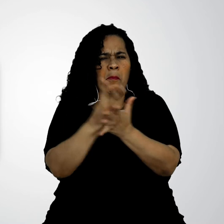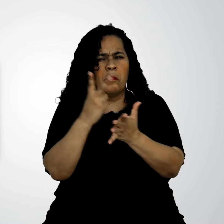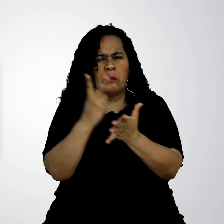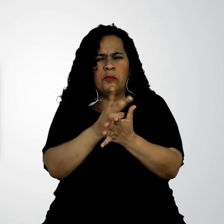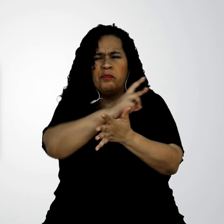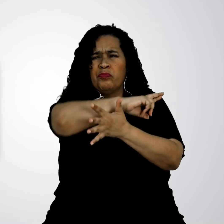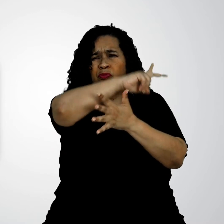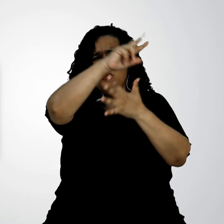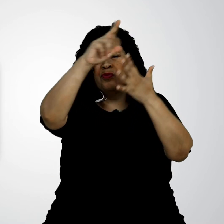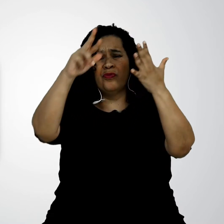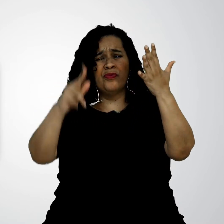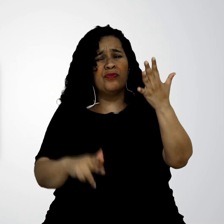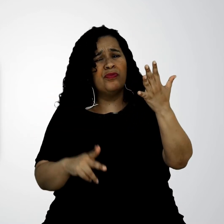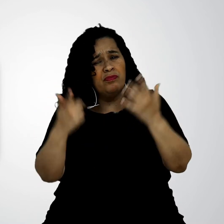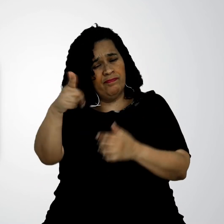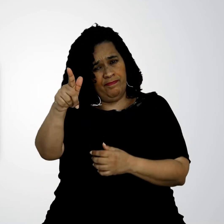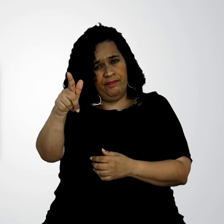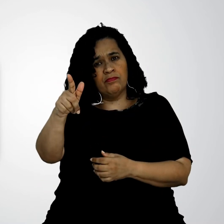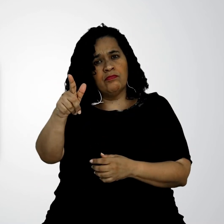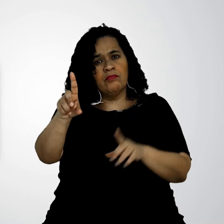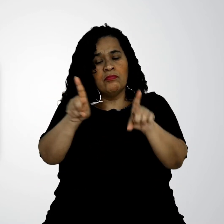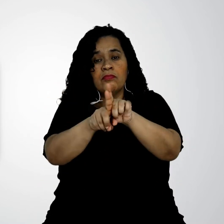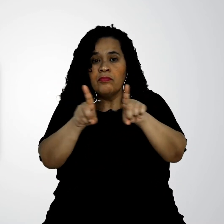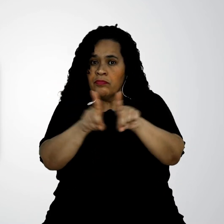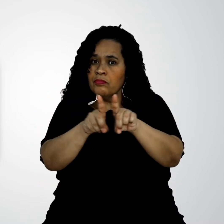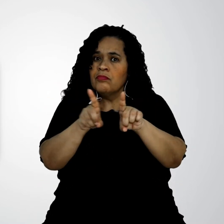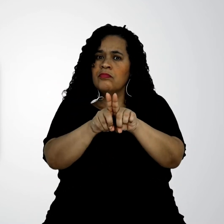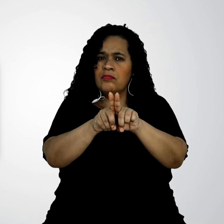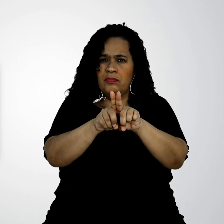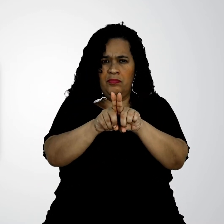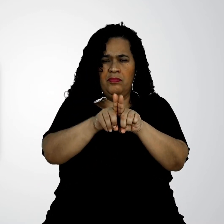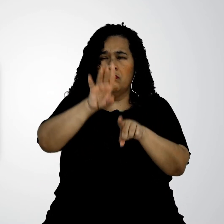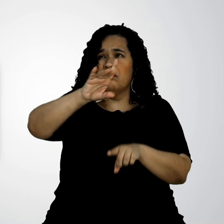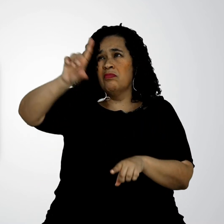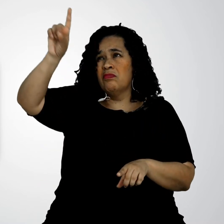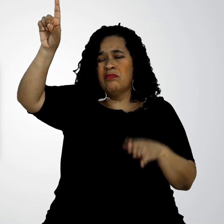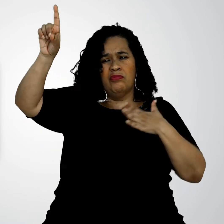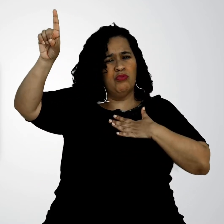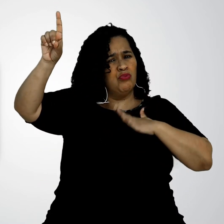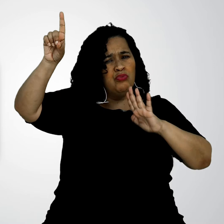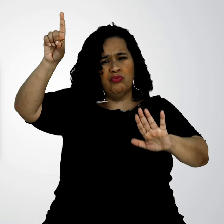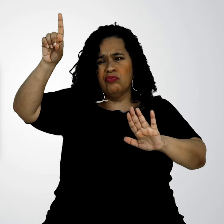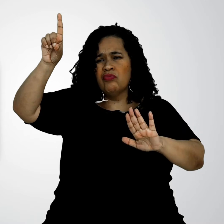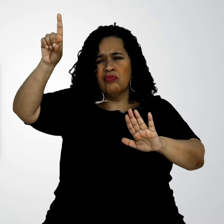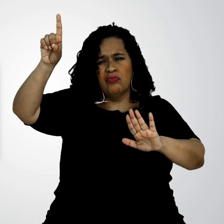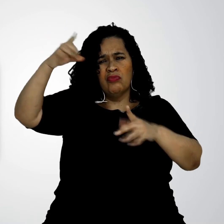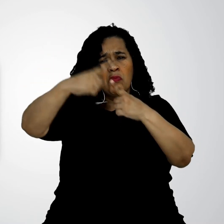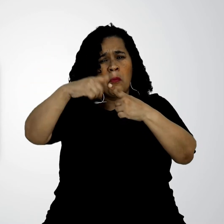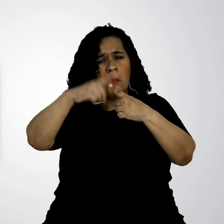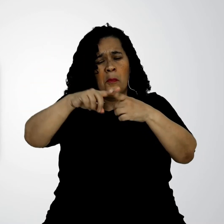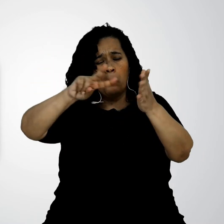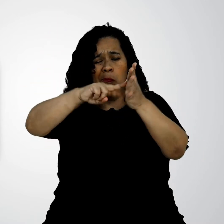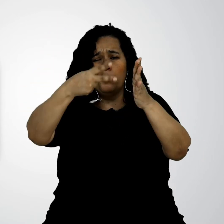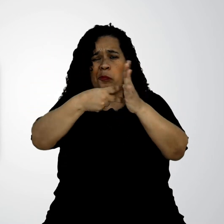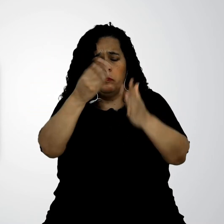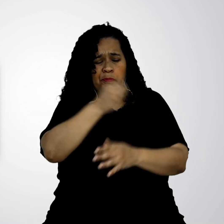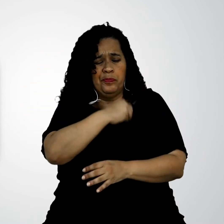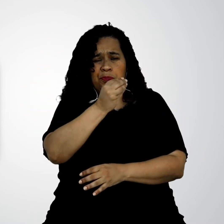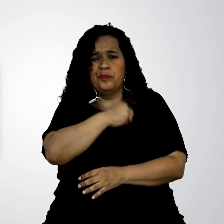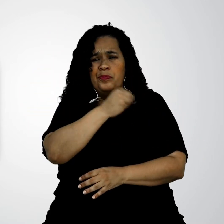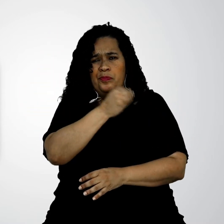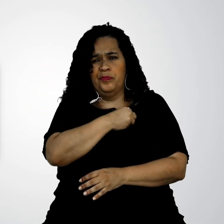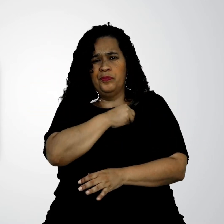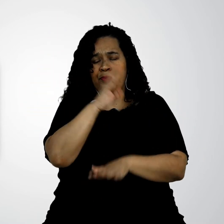outras questões que também ferem a Deus, né? Só que a gente tem um preconceito de que só a questão da